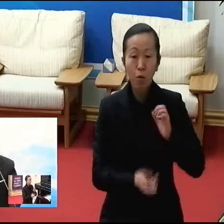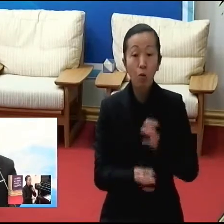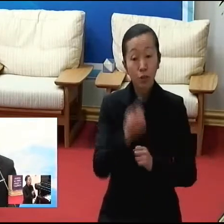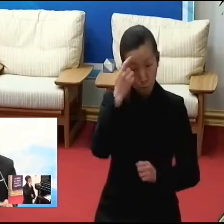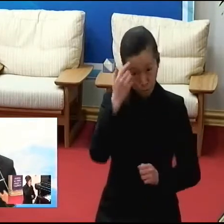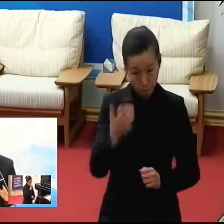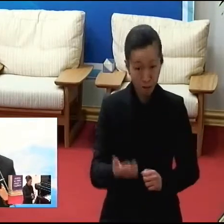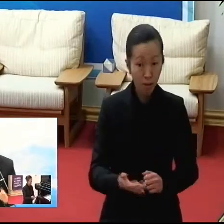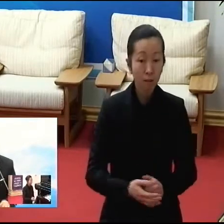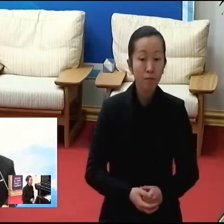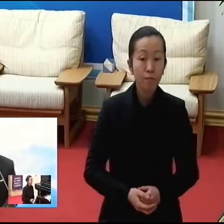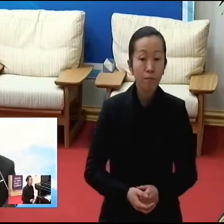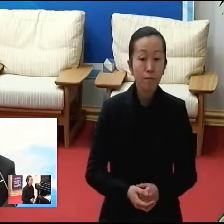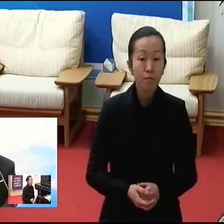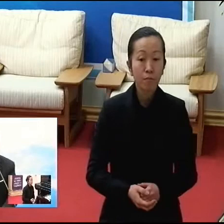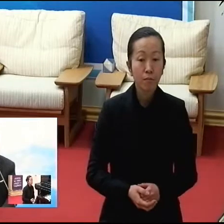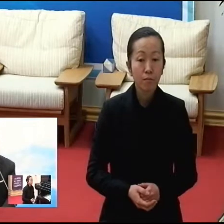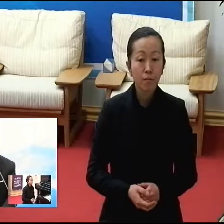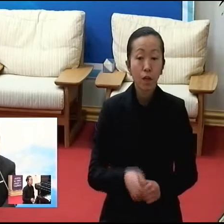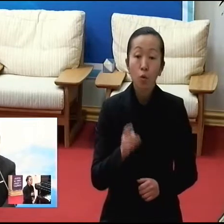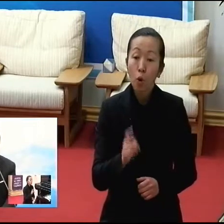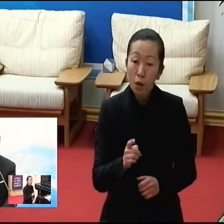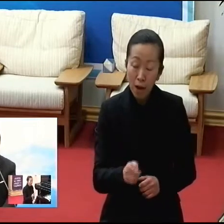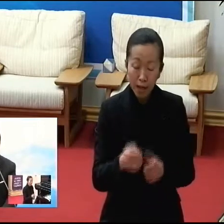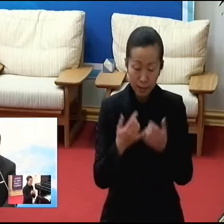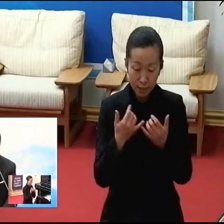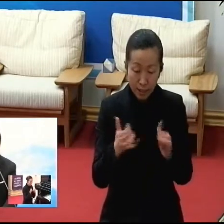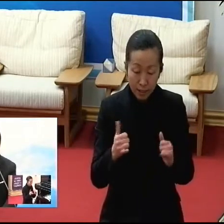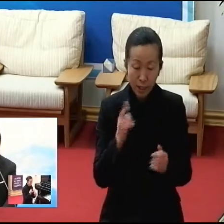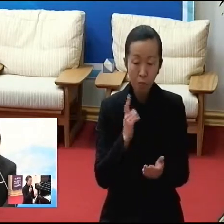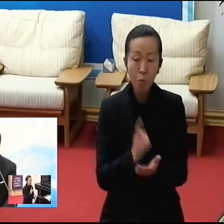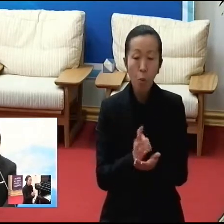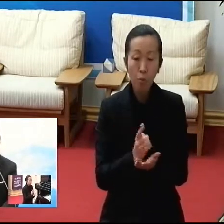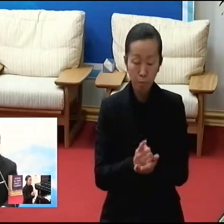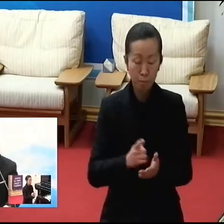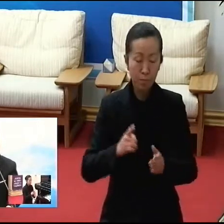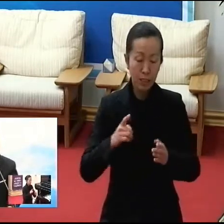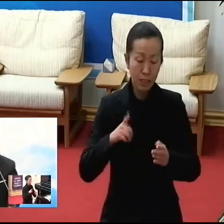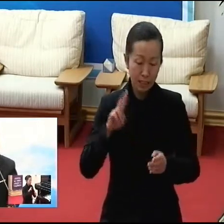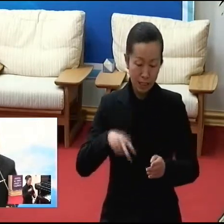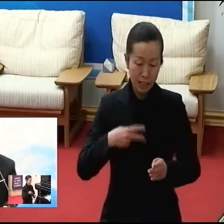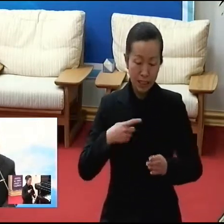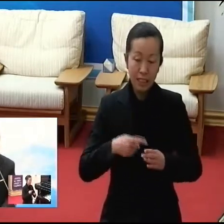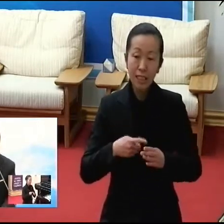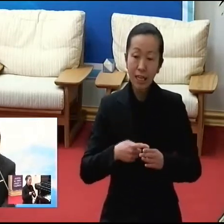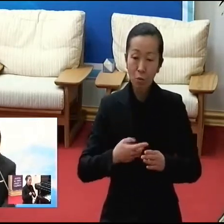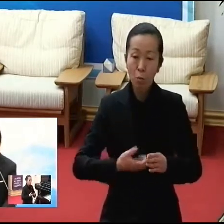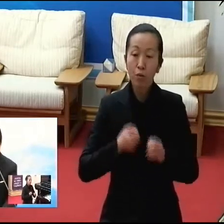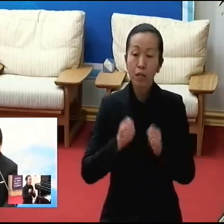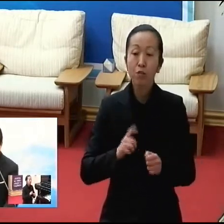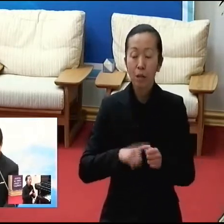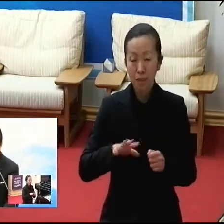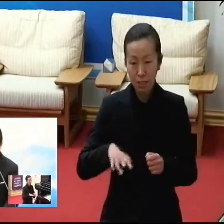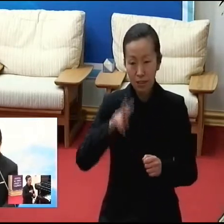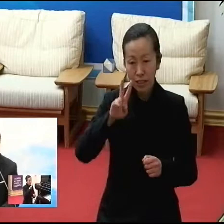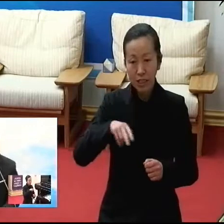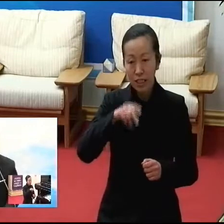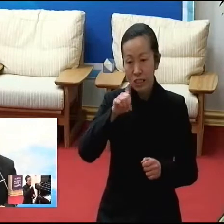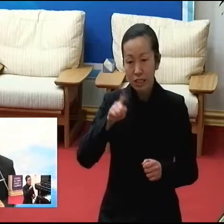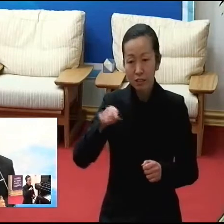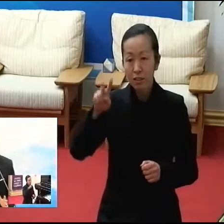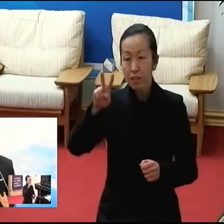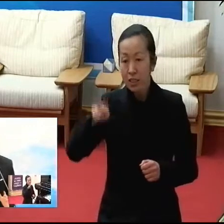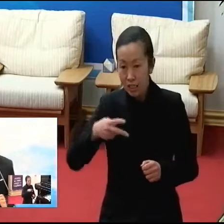か 인간에게만 이성이 있기 때문에 그렇습니다. それは人間のみ理性があるからです 윤리가 있기 때문에 그렇습니다. 倫理があるからです